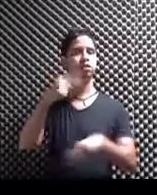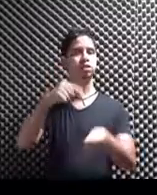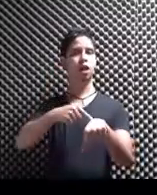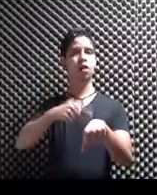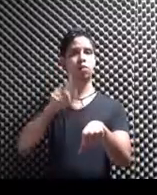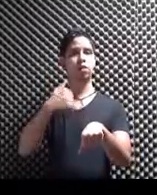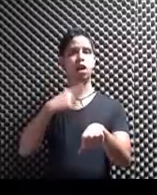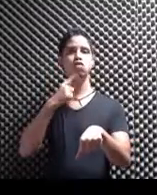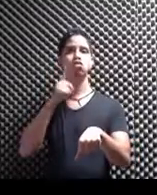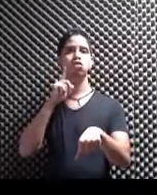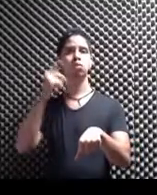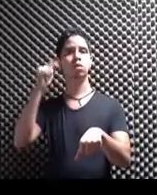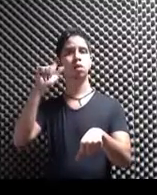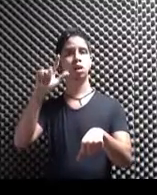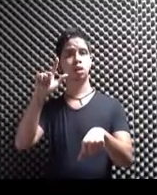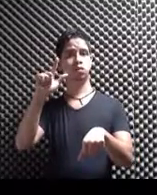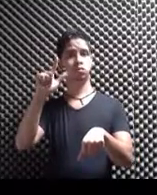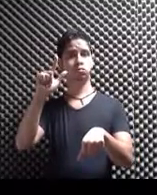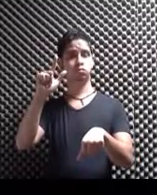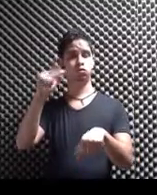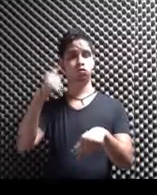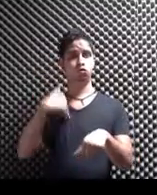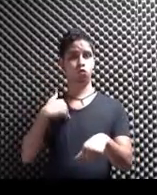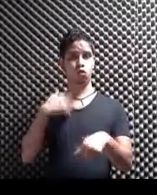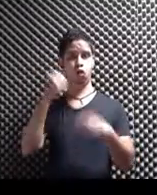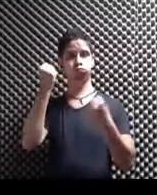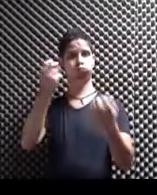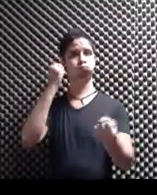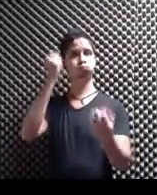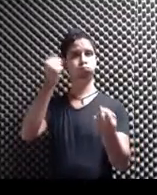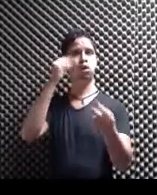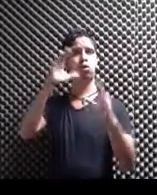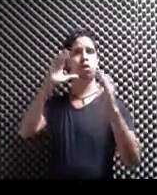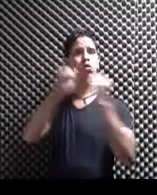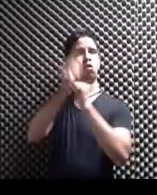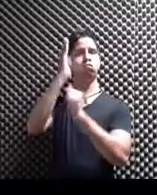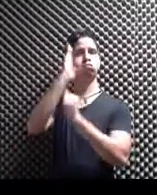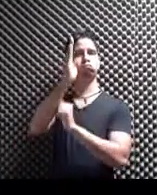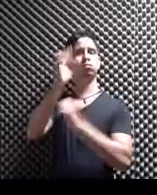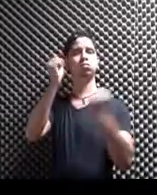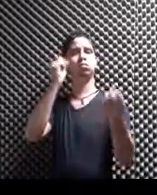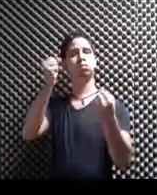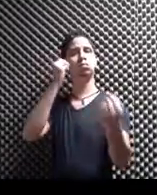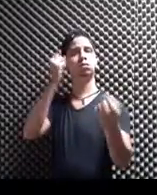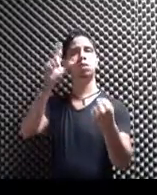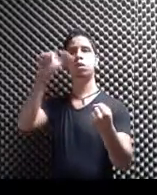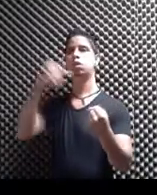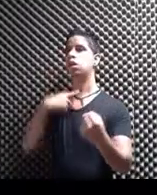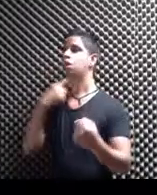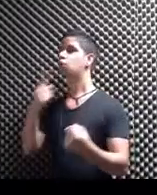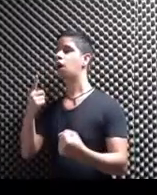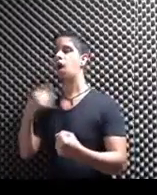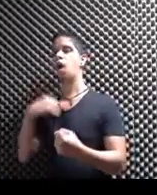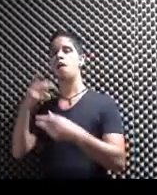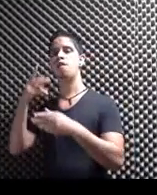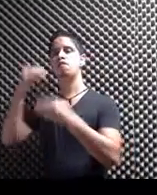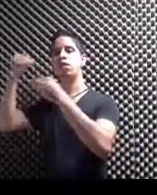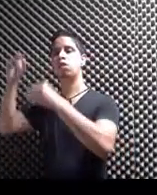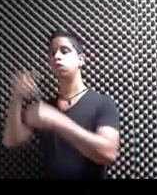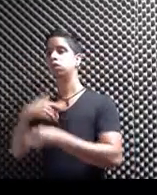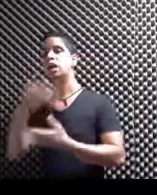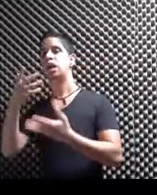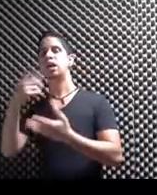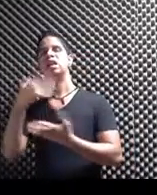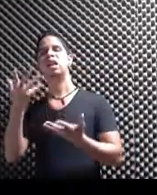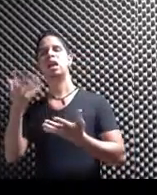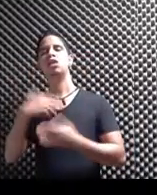sordo en el teléfono yo hago las señas y la comunicación con él y entonces luego le pido que me pase al vendedor y yo le explico al vendedor qué es lo